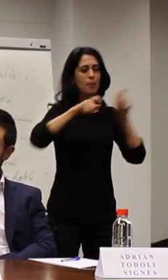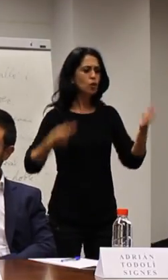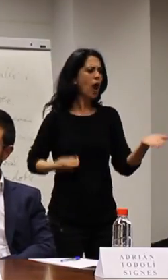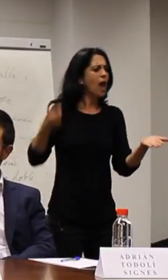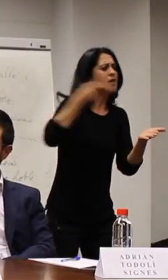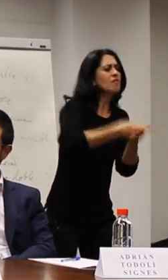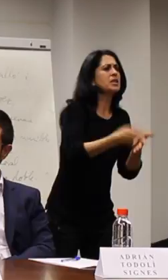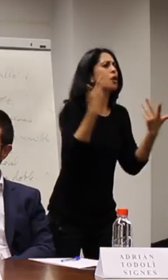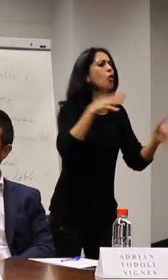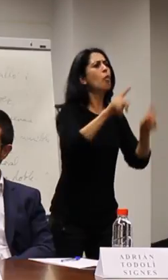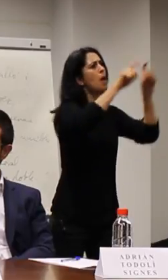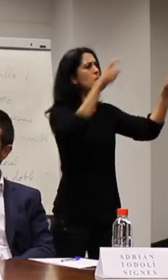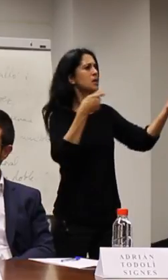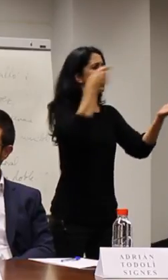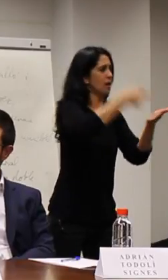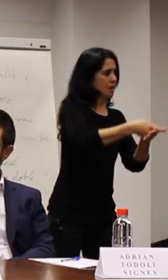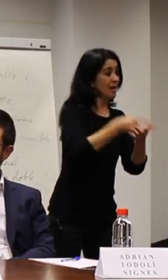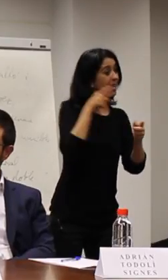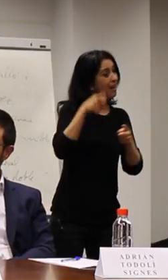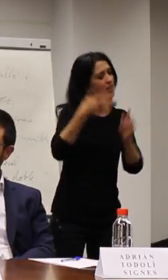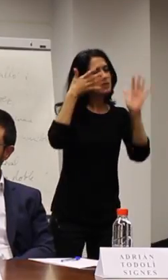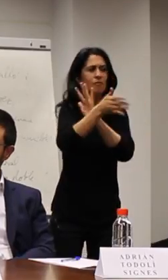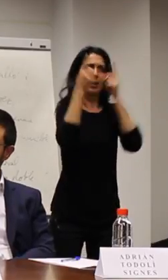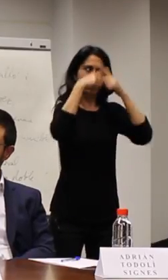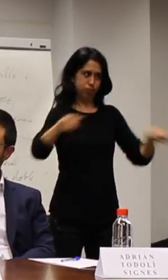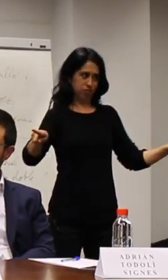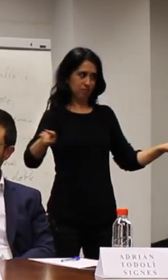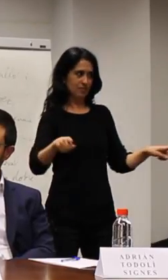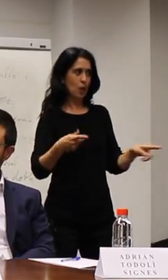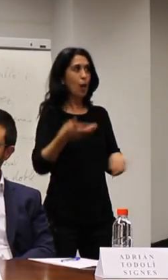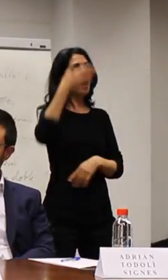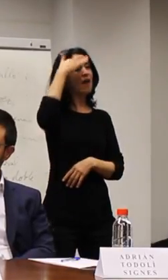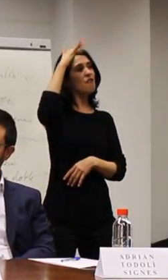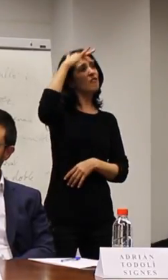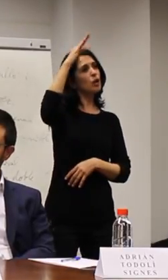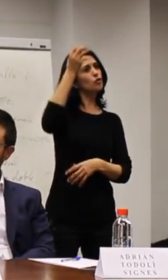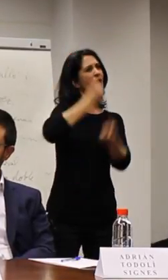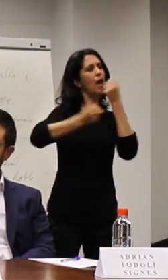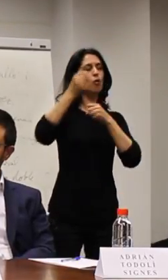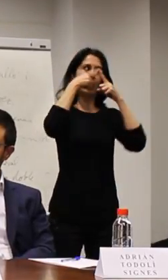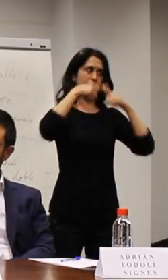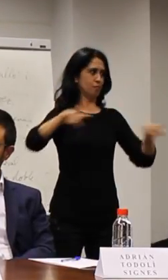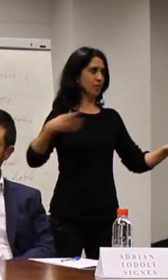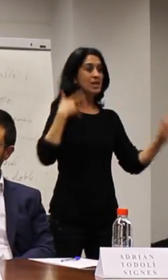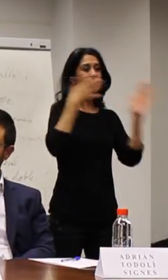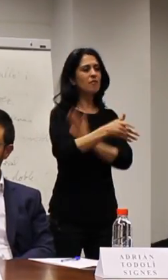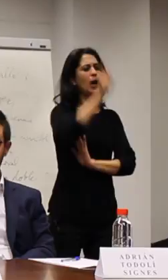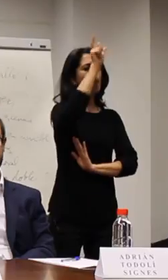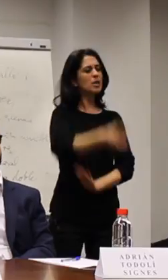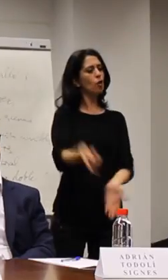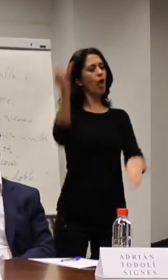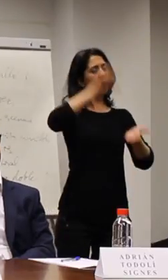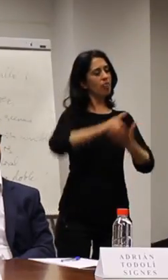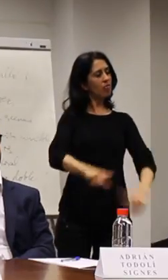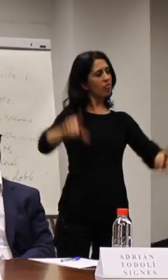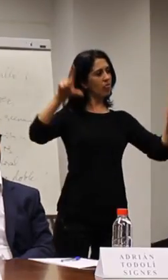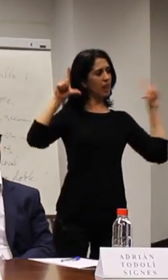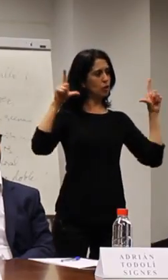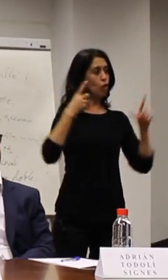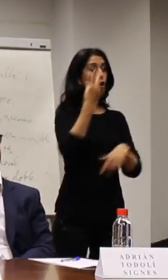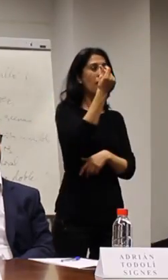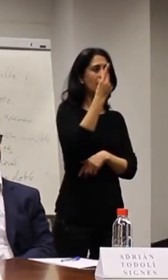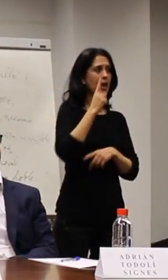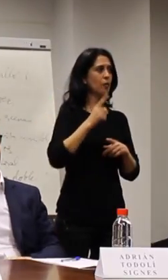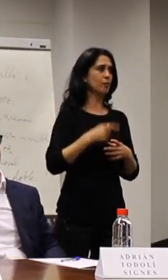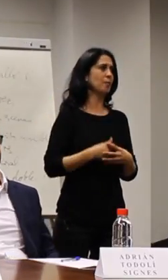en empresas. Cambia totalmente el paradigma económico que veníamos viviendo hasta ahora, poniendo a la persona en el centro y el dinero como un medio, no